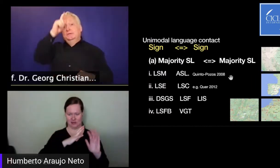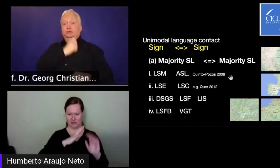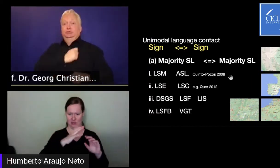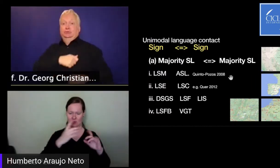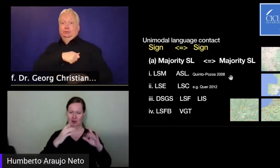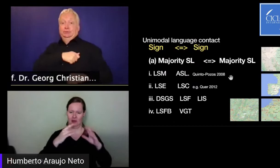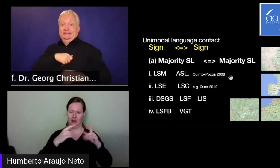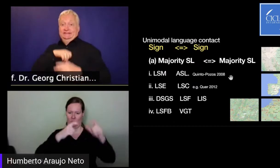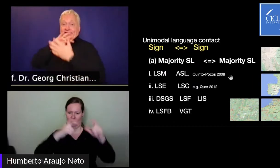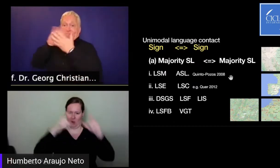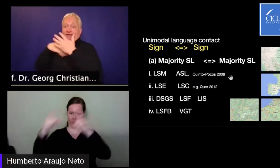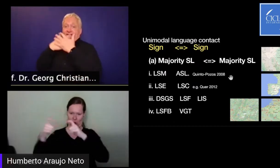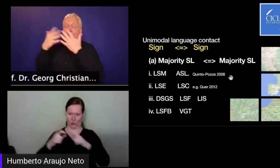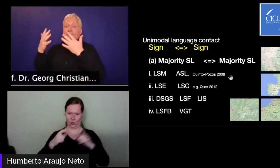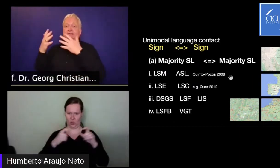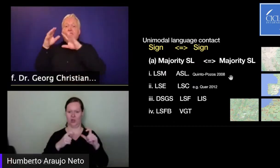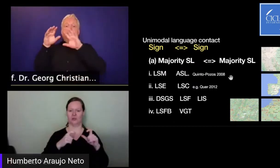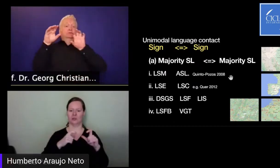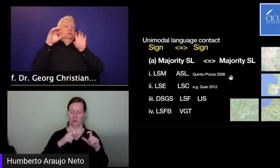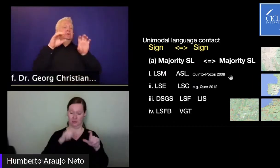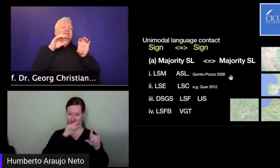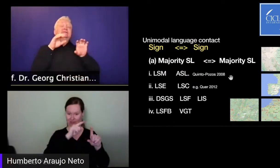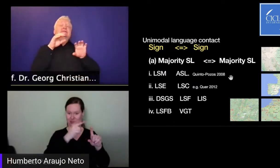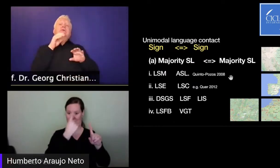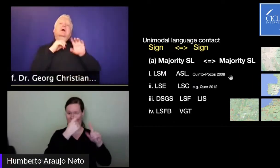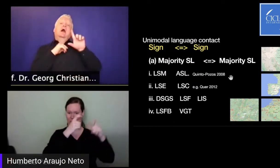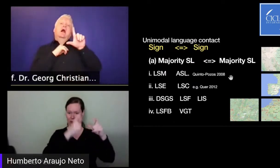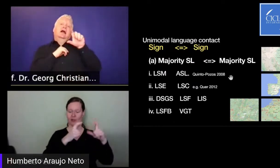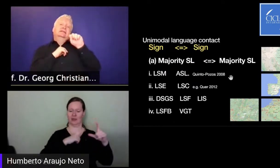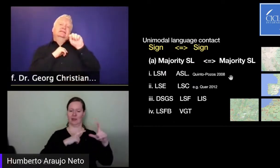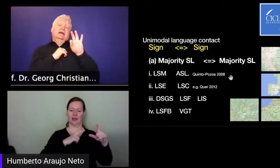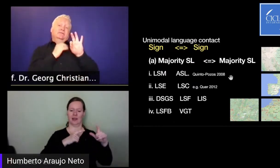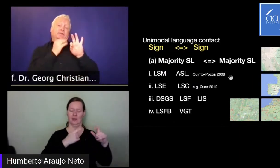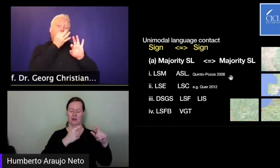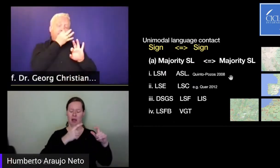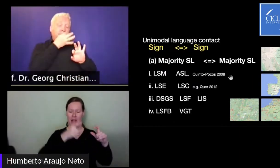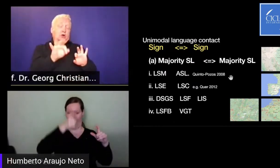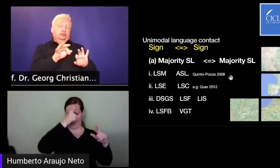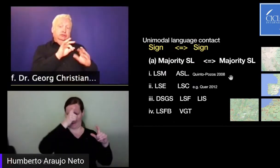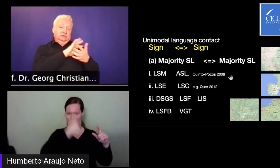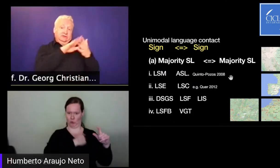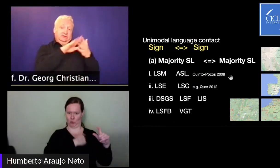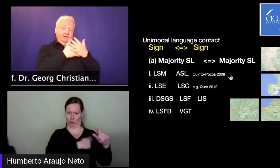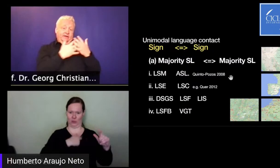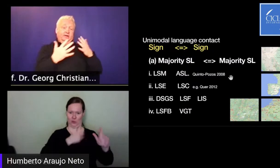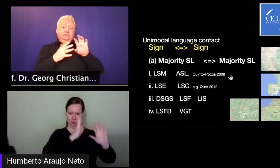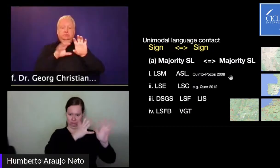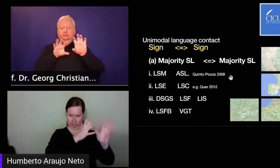que acabam tendo esses contatos frequentes, e isso faz com que essas trocas aconteçam, como, por exemplo,